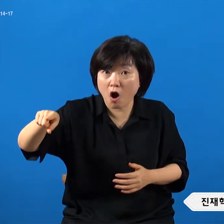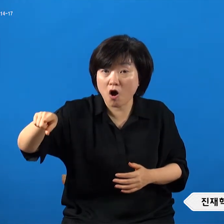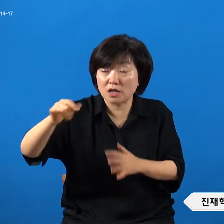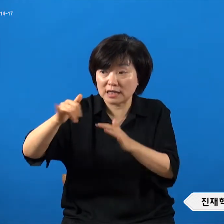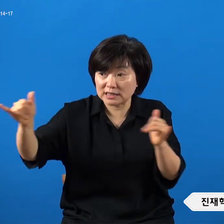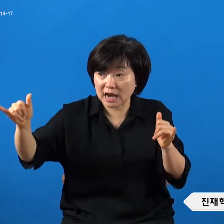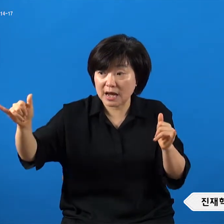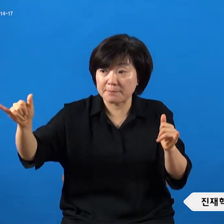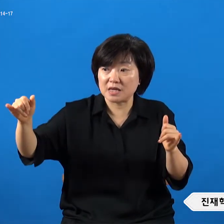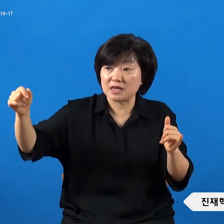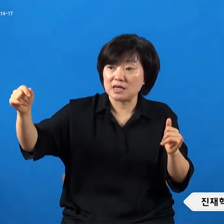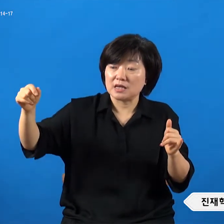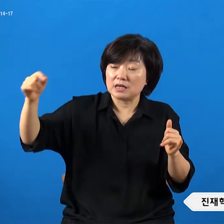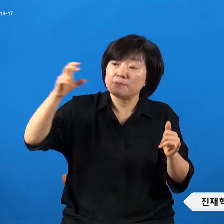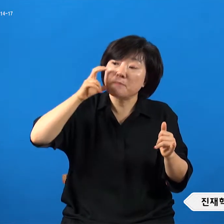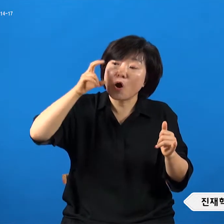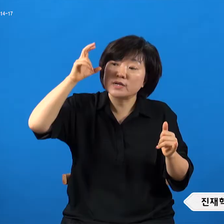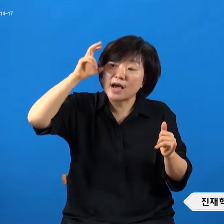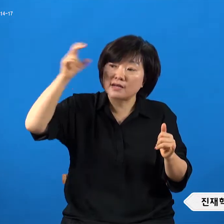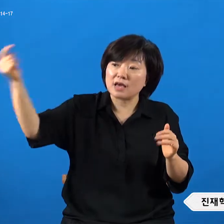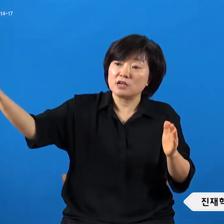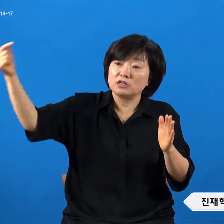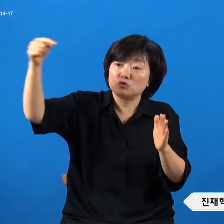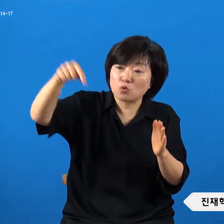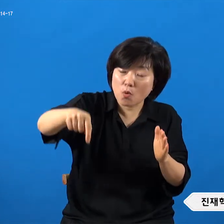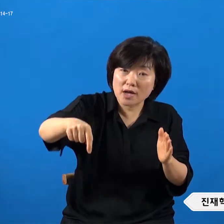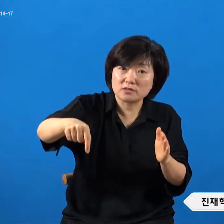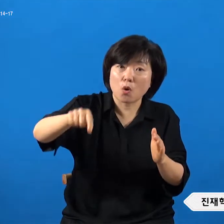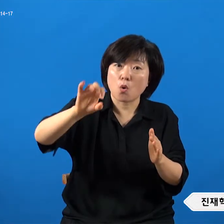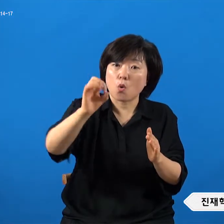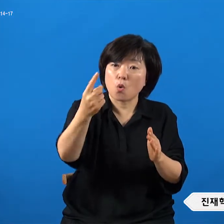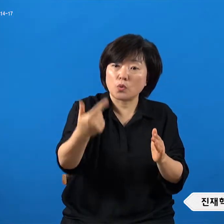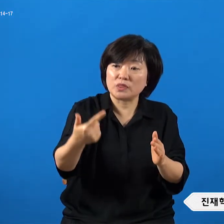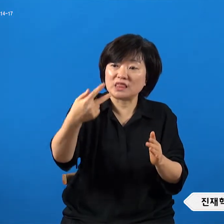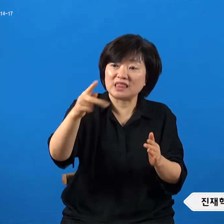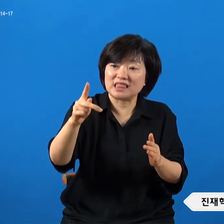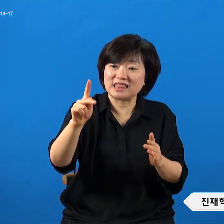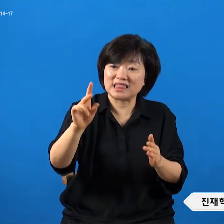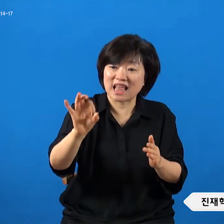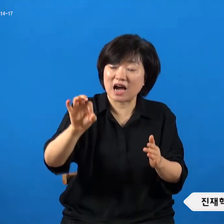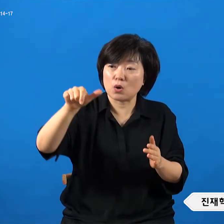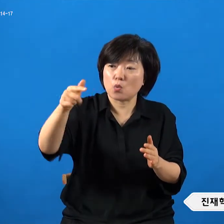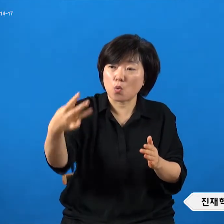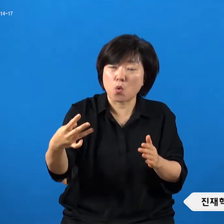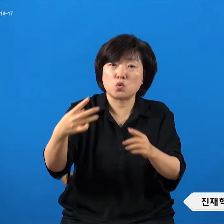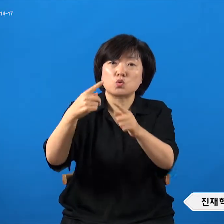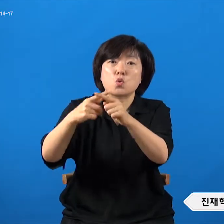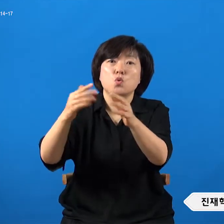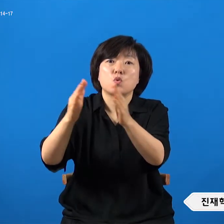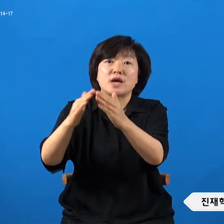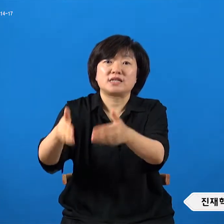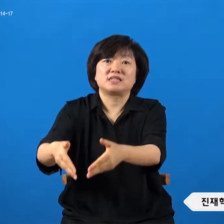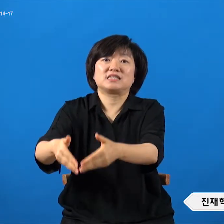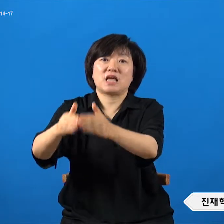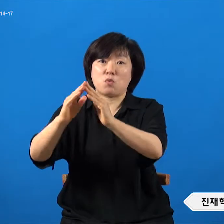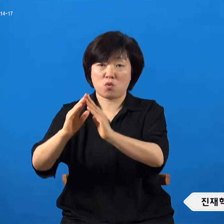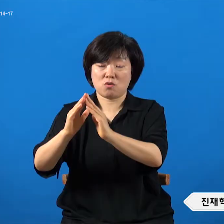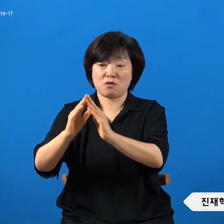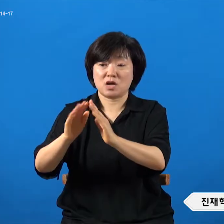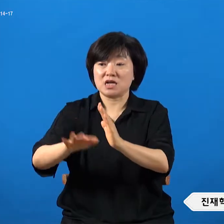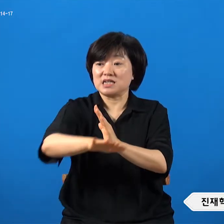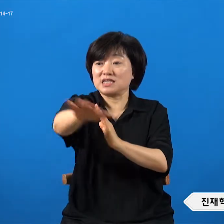그가 곤당골 교회라는 교회를 개척하는데 그 교회는 백정들이 많이 모여 살던 마을에